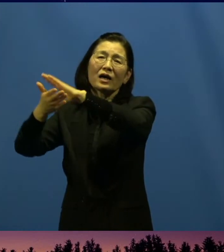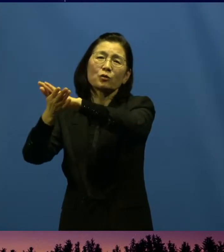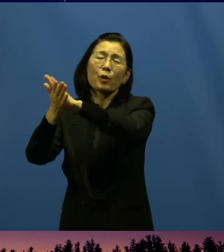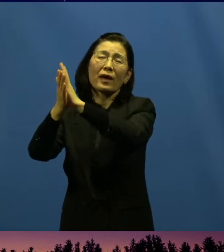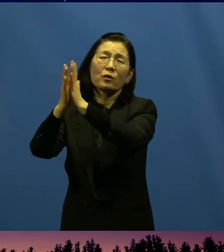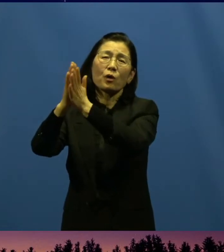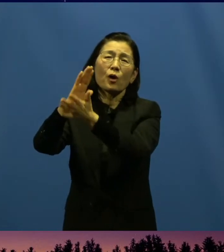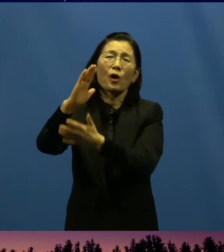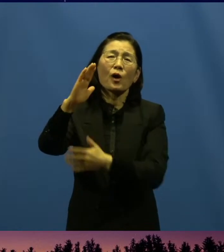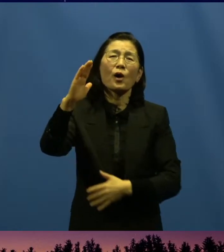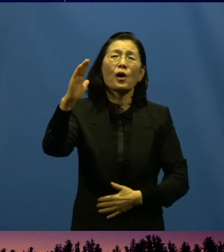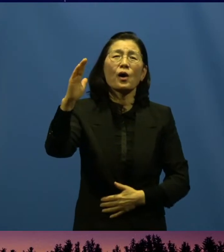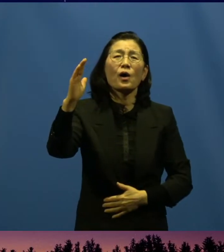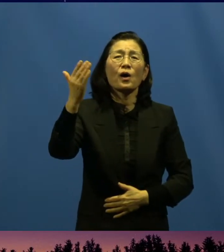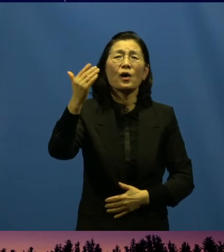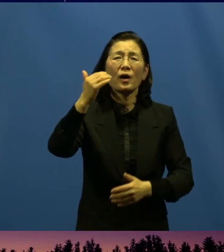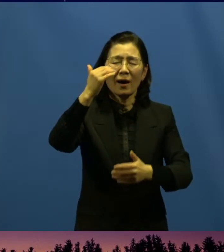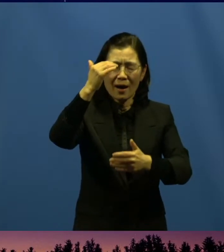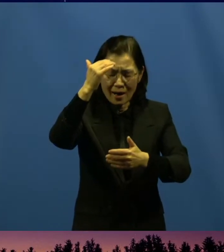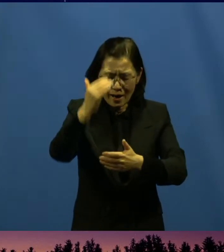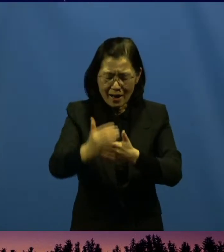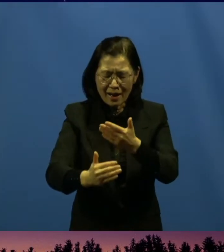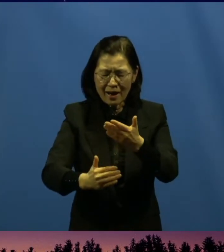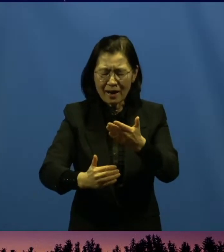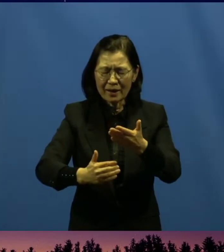나라가 되고